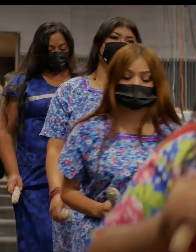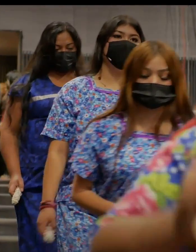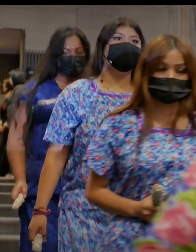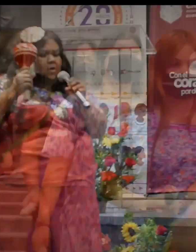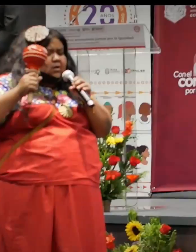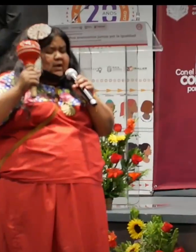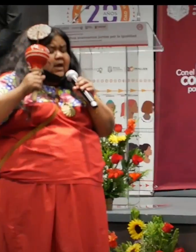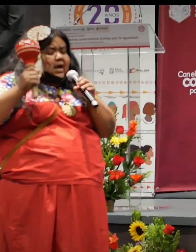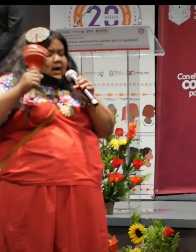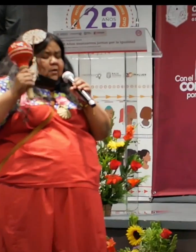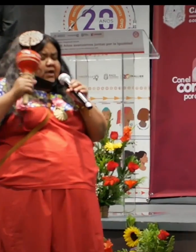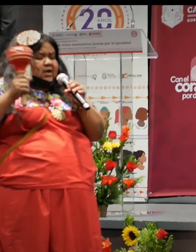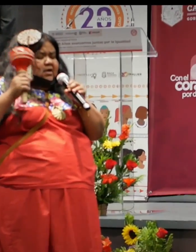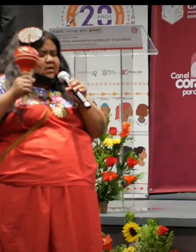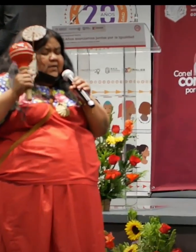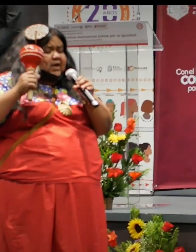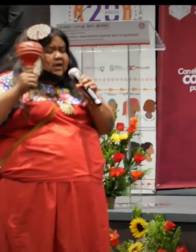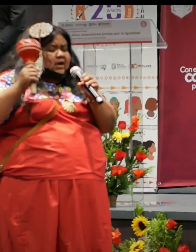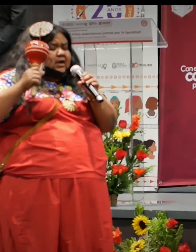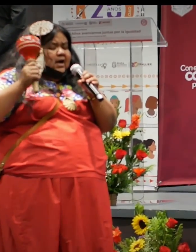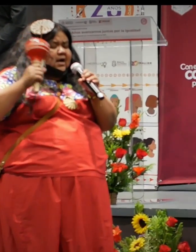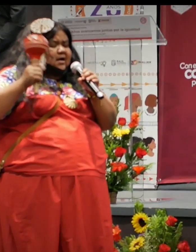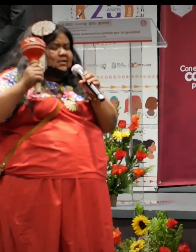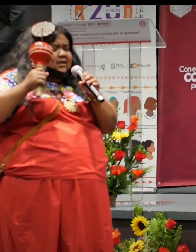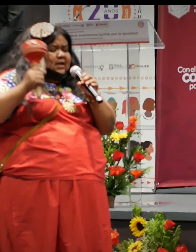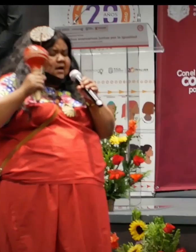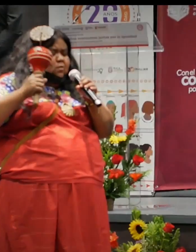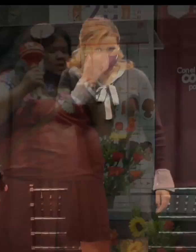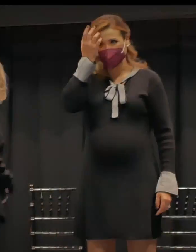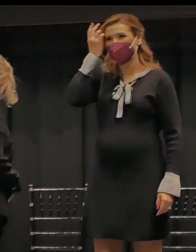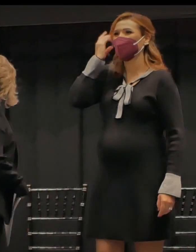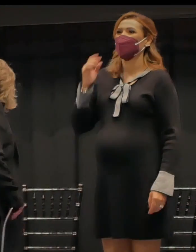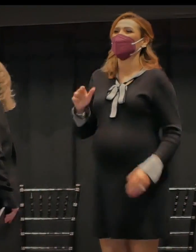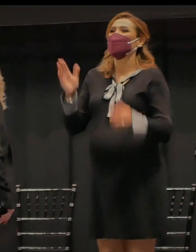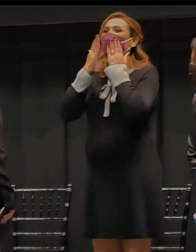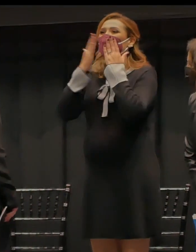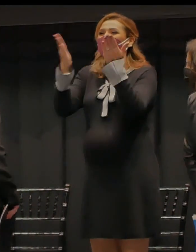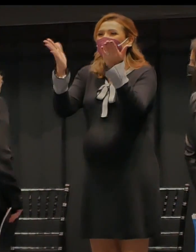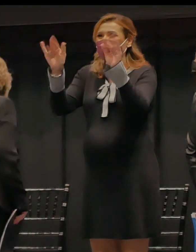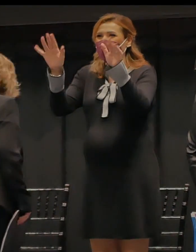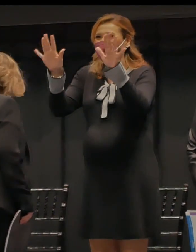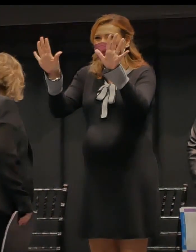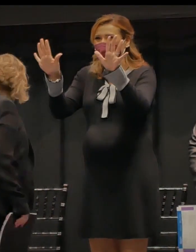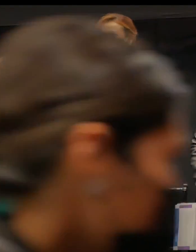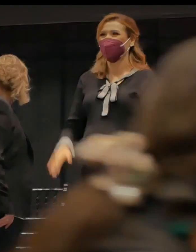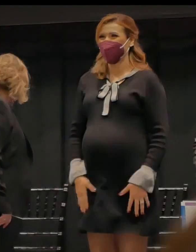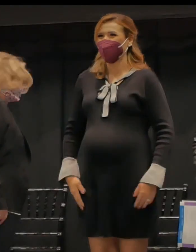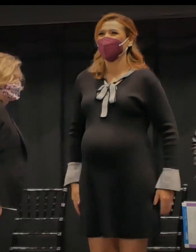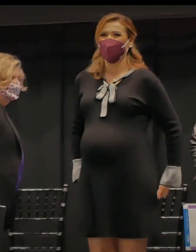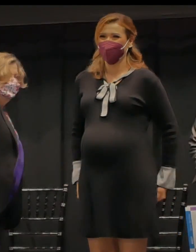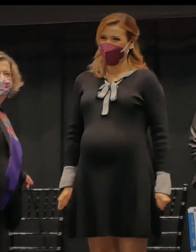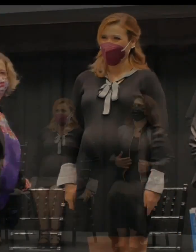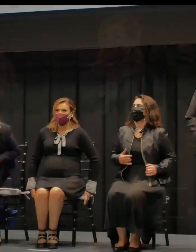de las mujeres en la economía de la entidad, pues son 690 mil las mujeres económicamente activas del total de la población,